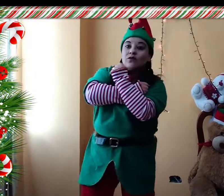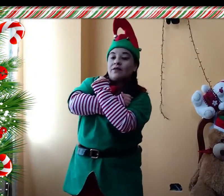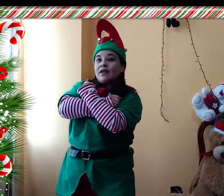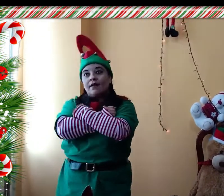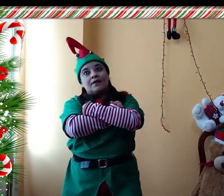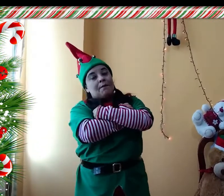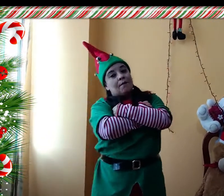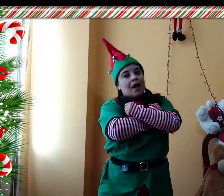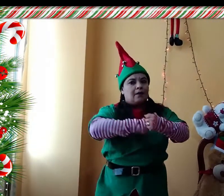¿Cómo hace la zambomba